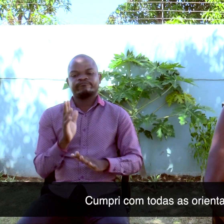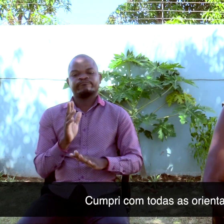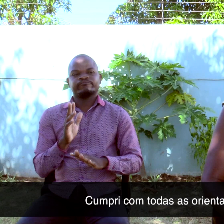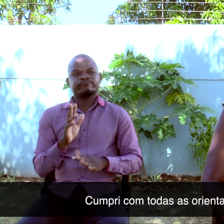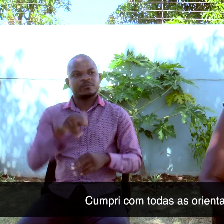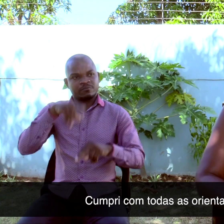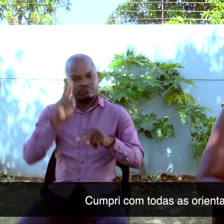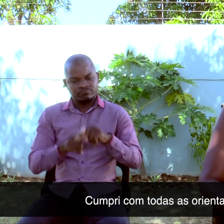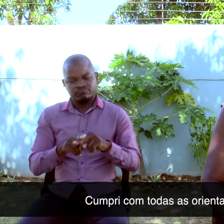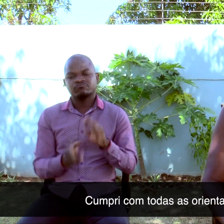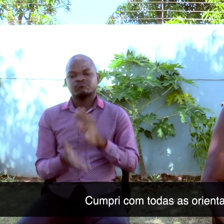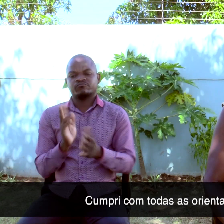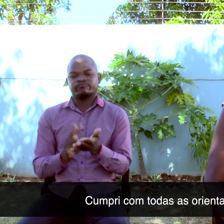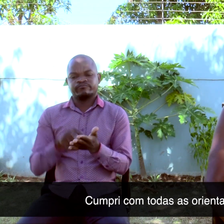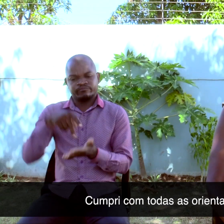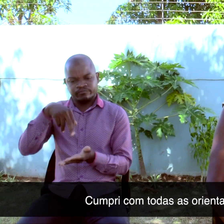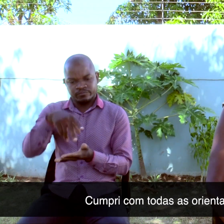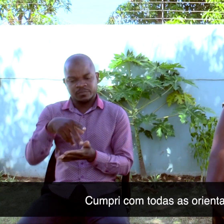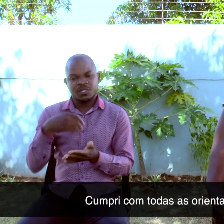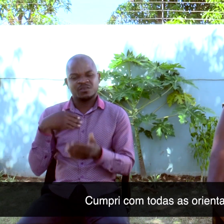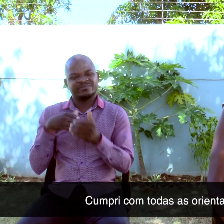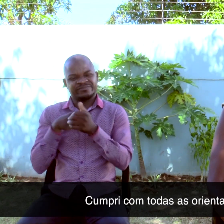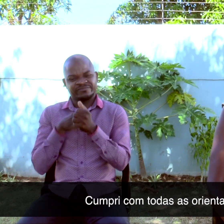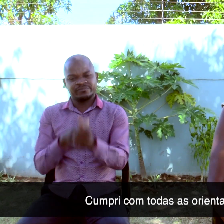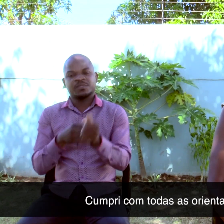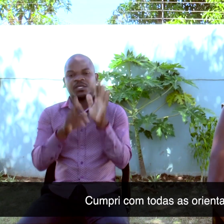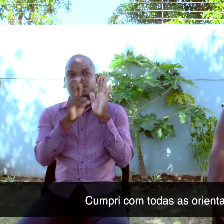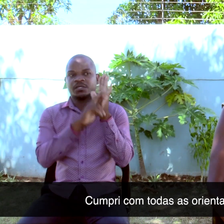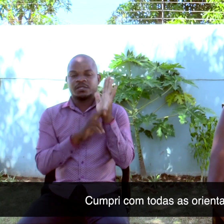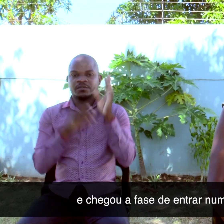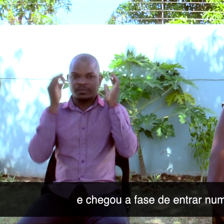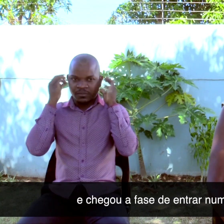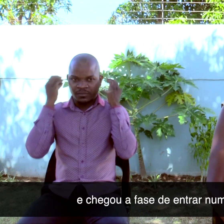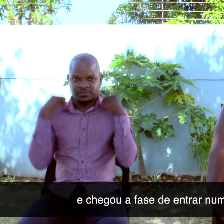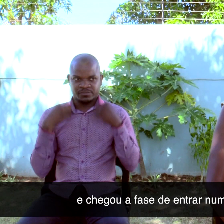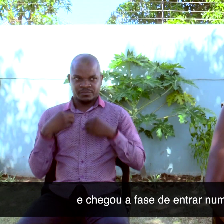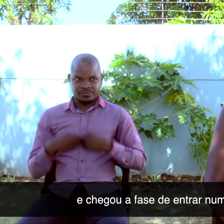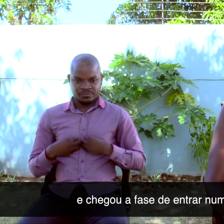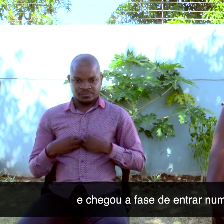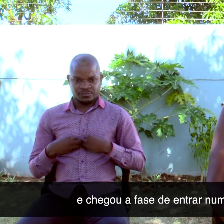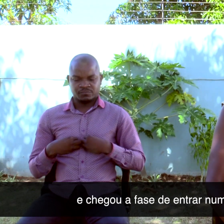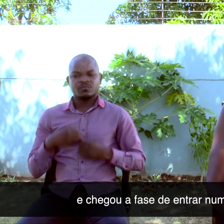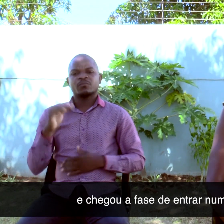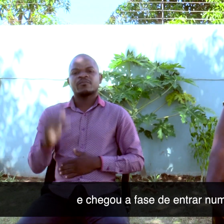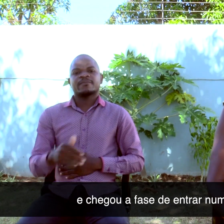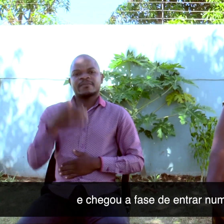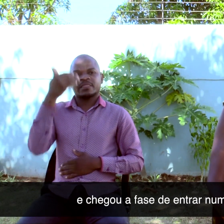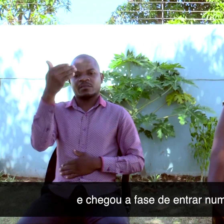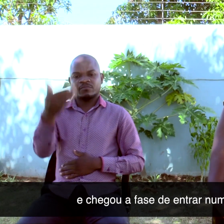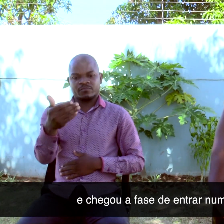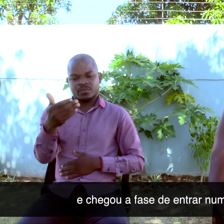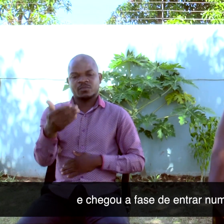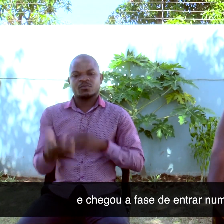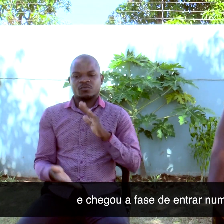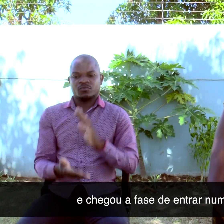Isso tudo, cumpri com todas as orientações da médica. E, chegou a fase dele